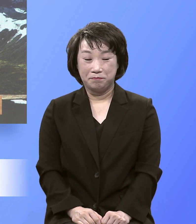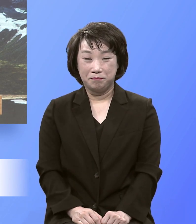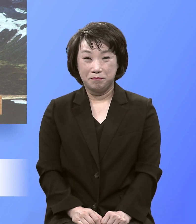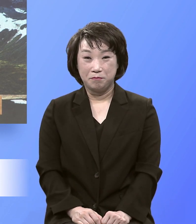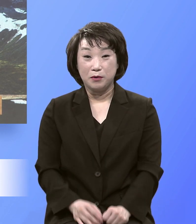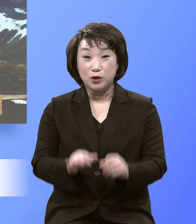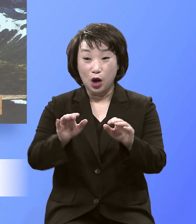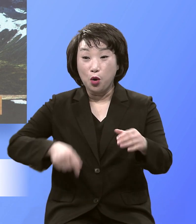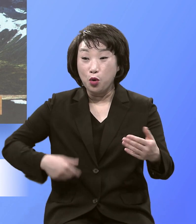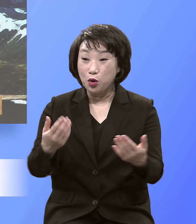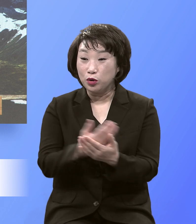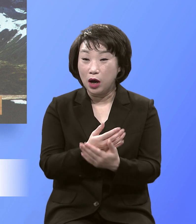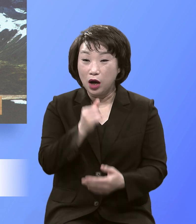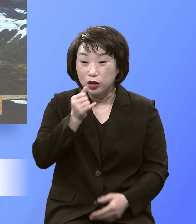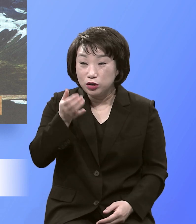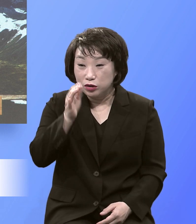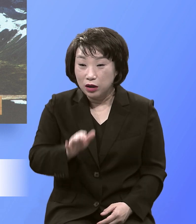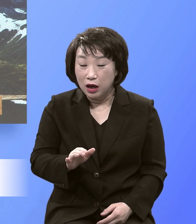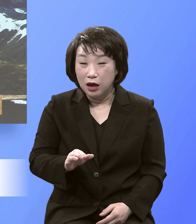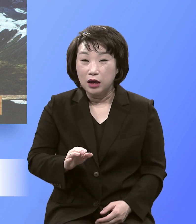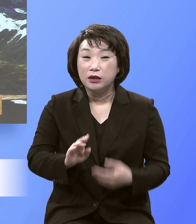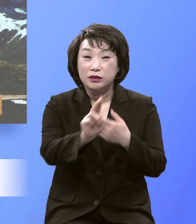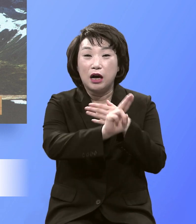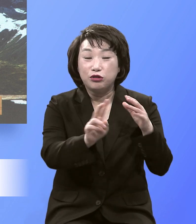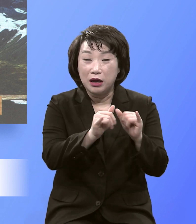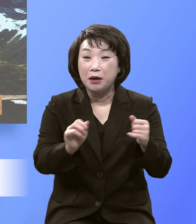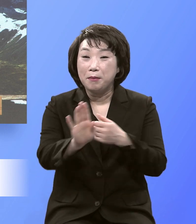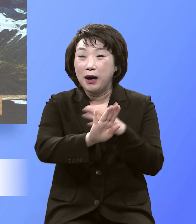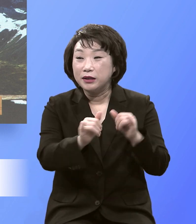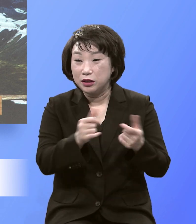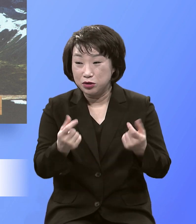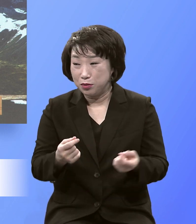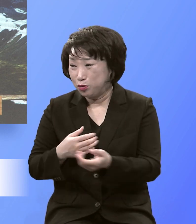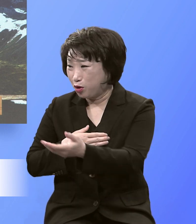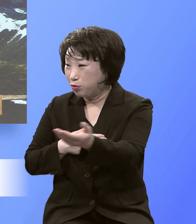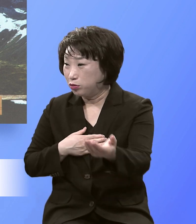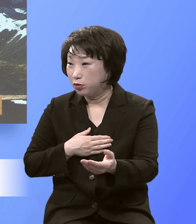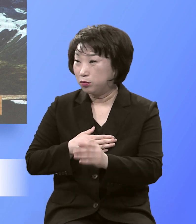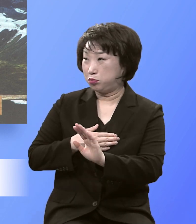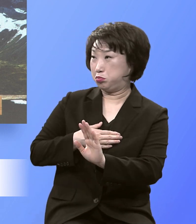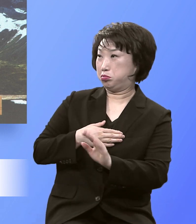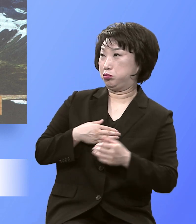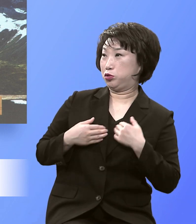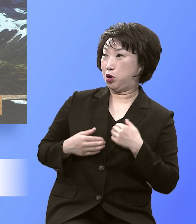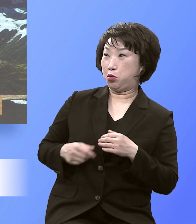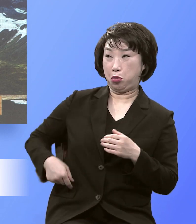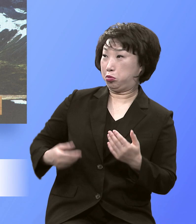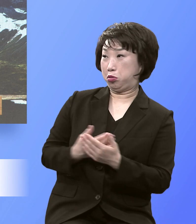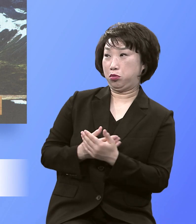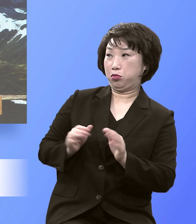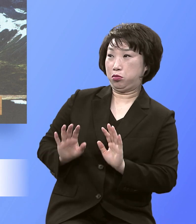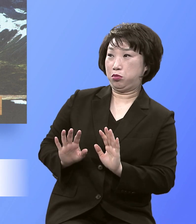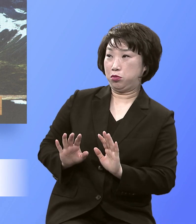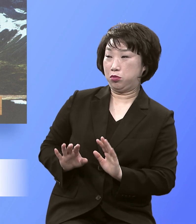왜 회개할 것이 있는데 사두개인과 바리새인처럼 나는 회개하지